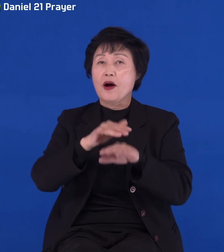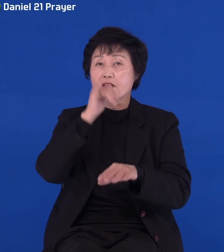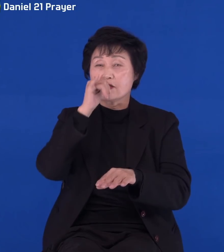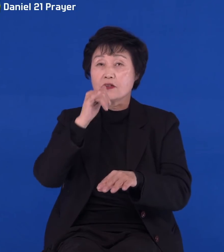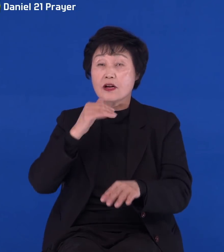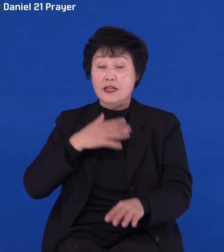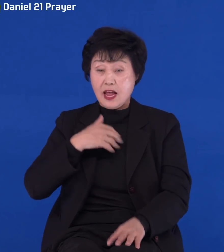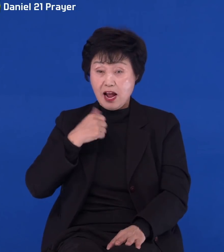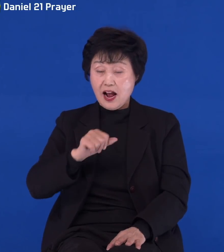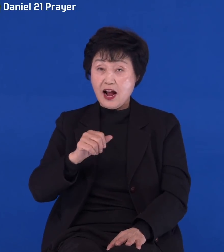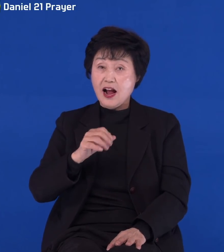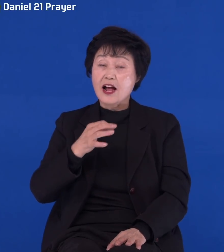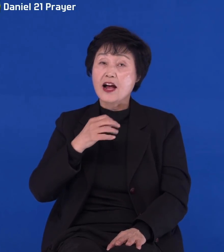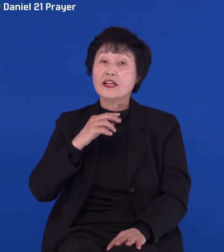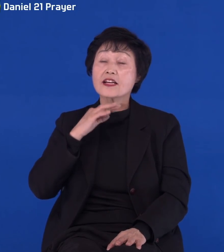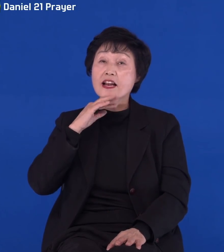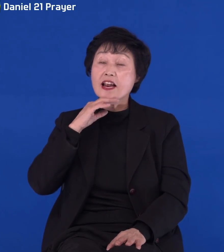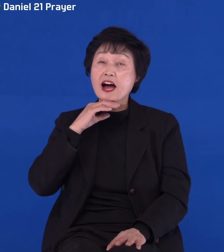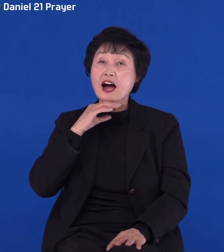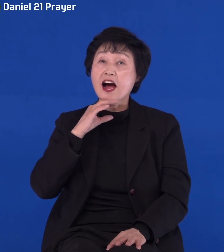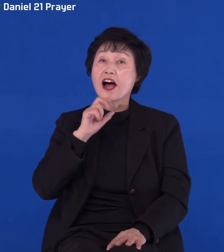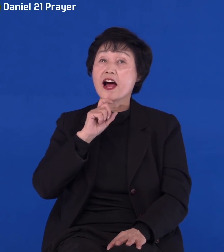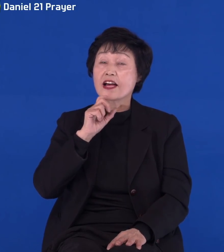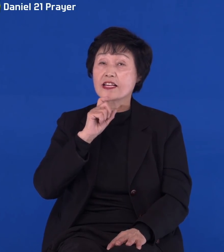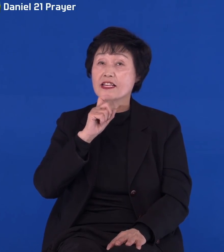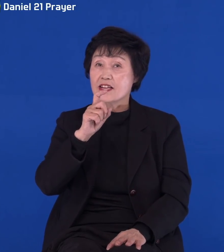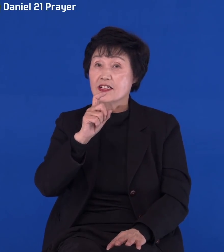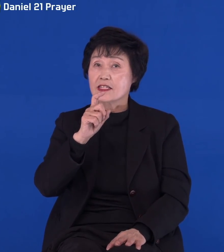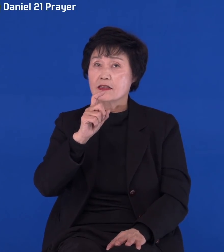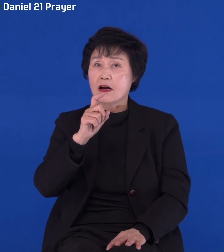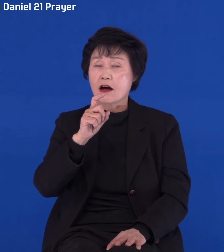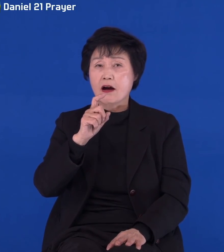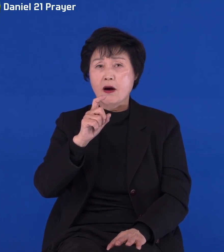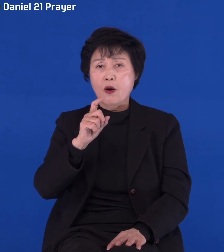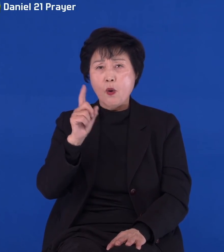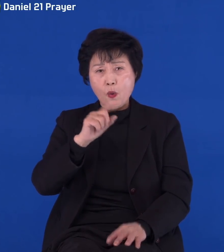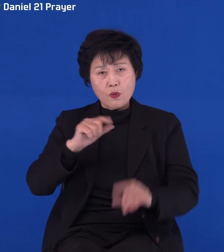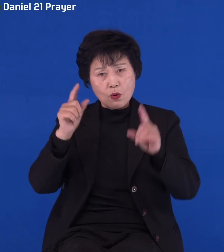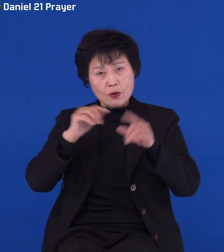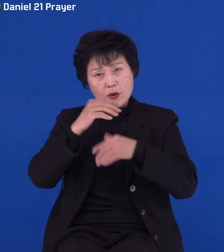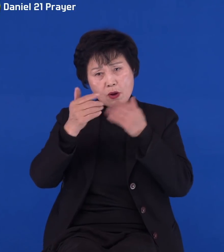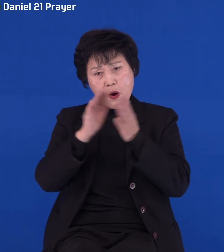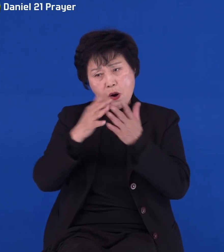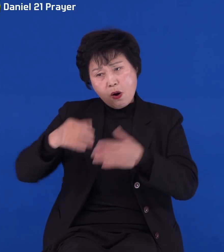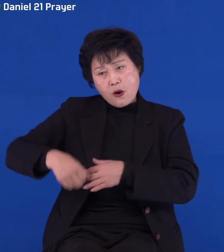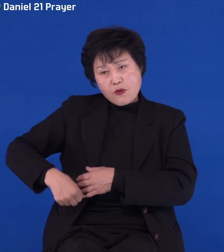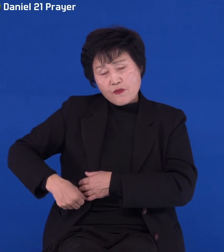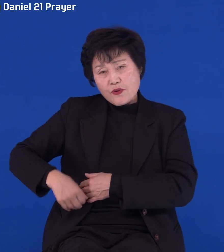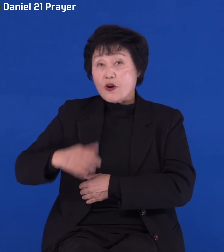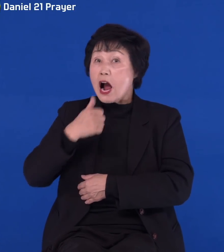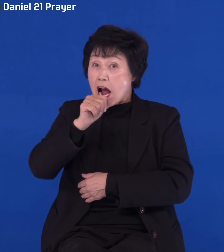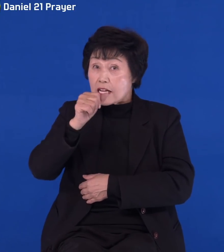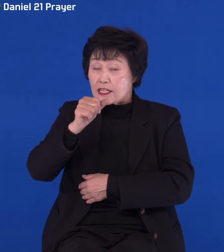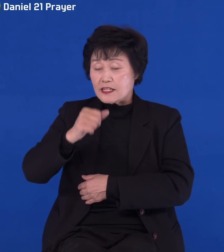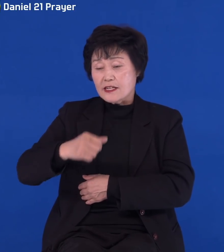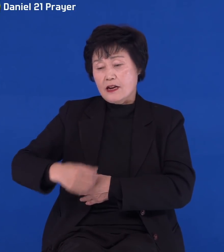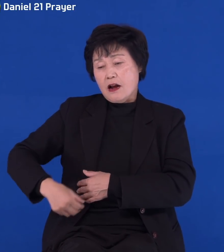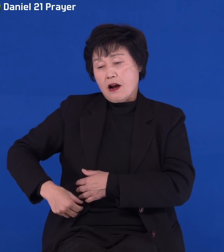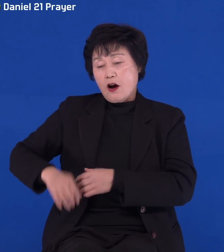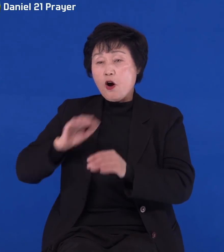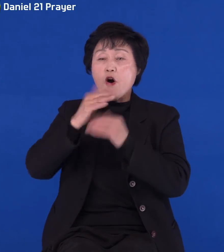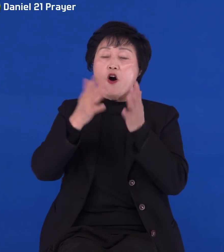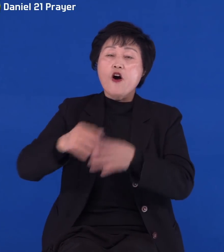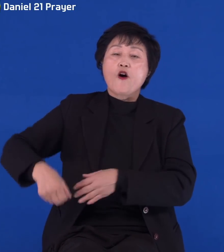10살이었는데 가슴에 이렇게 딱 성경책을 품고 왔다 갔다 하더래요. 혼자 중얼중얼 하면서. 저희 이제 어머님 선교사님이 손자야 너